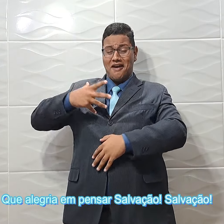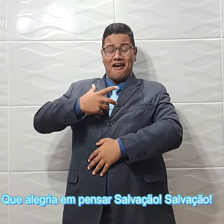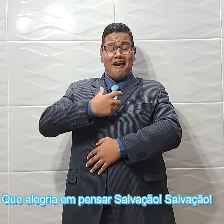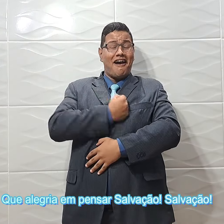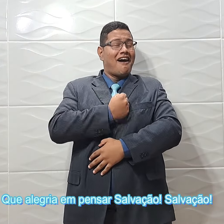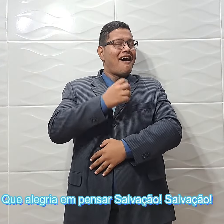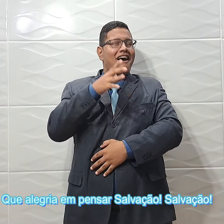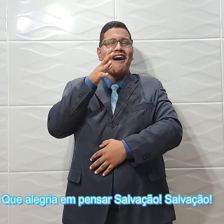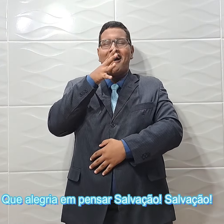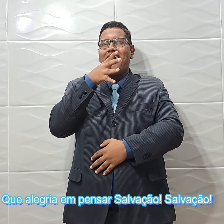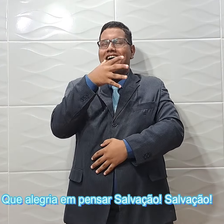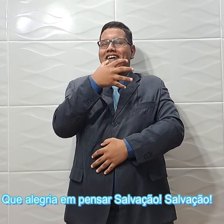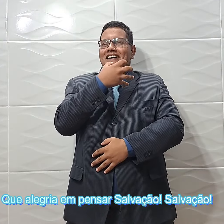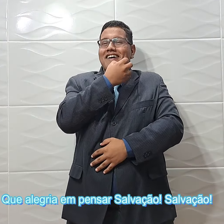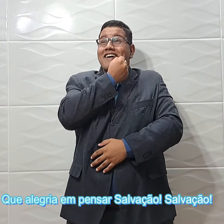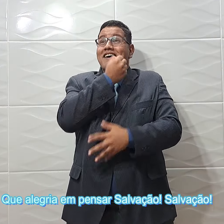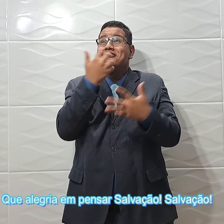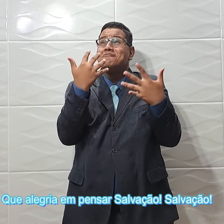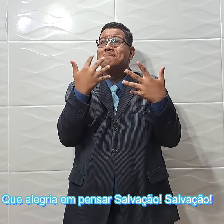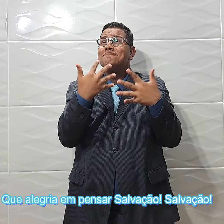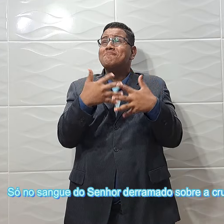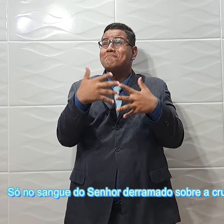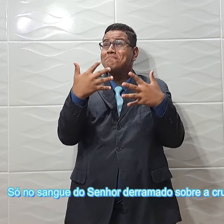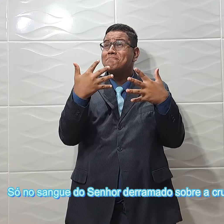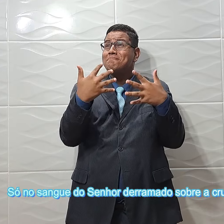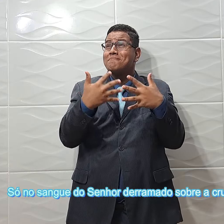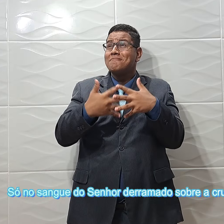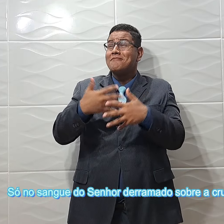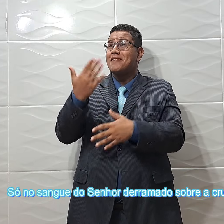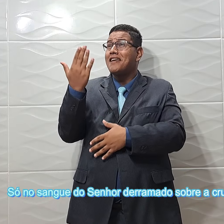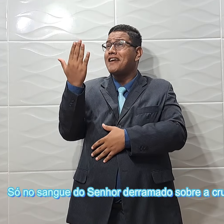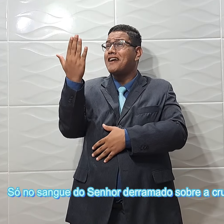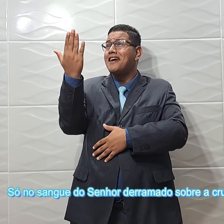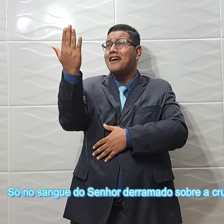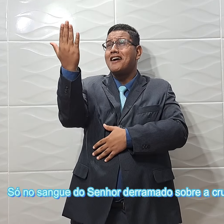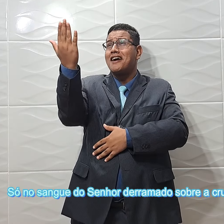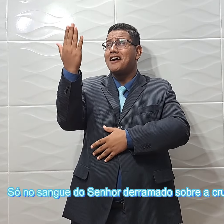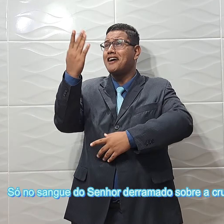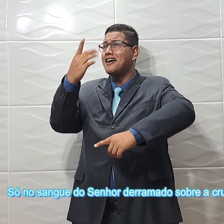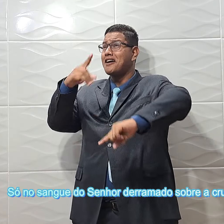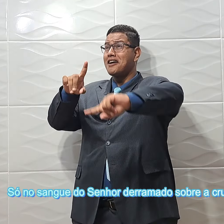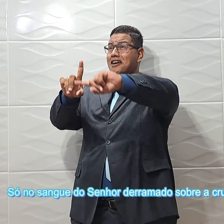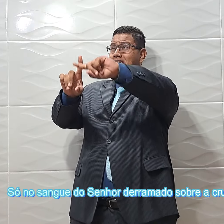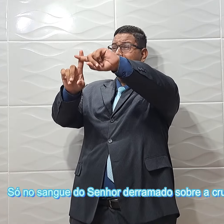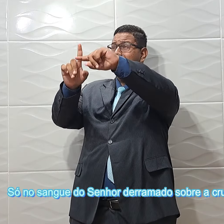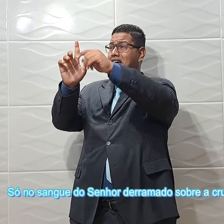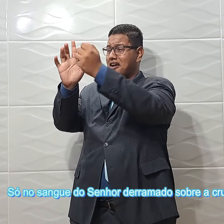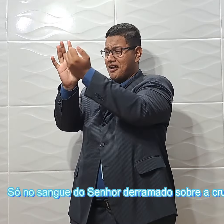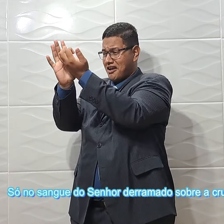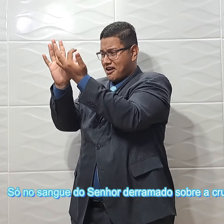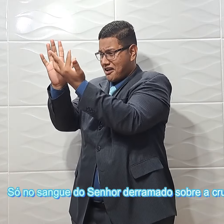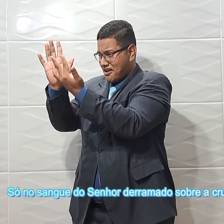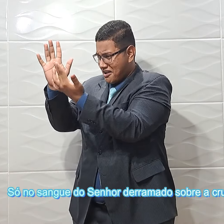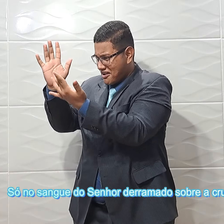salvação, salvação. Só no sangue do Senhor